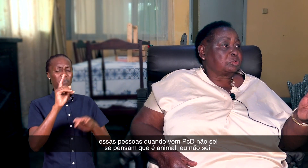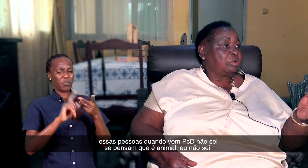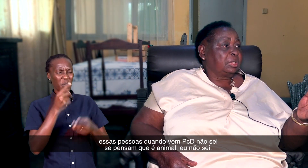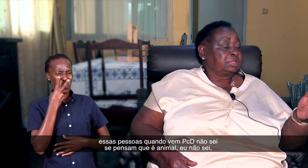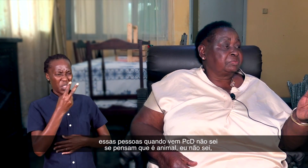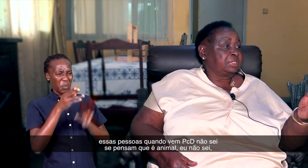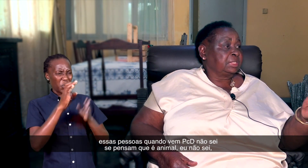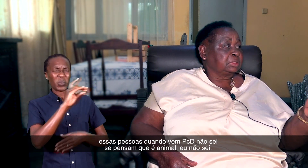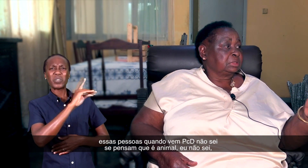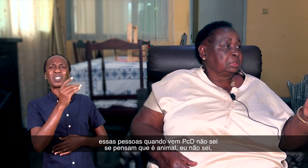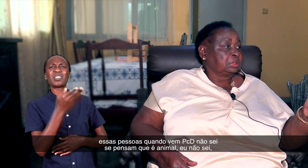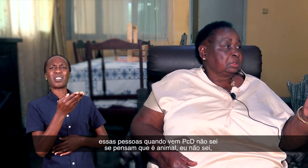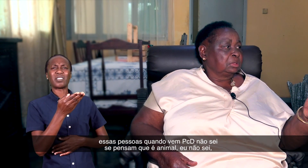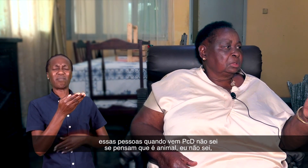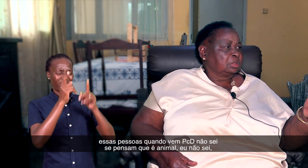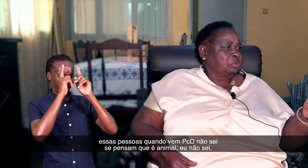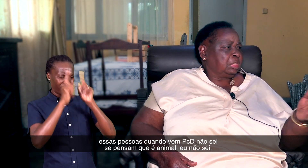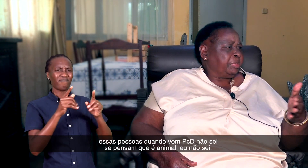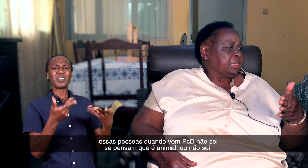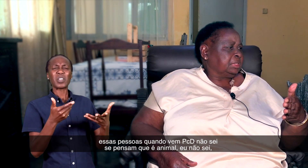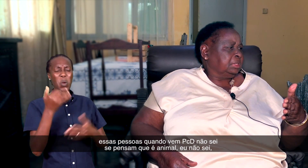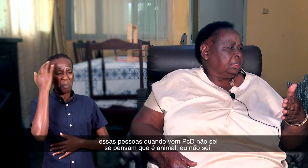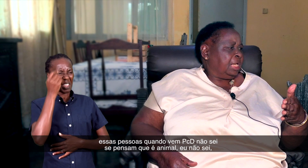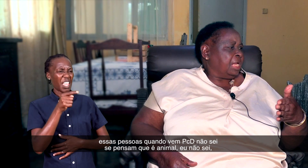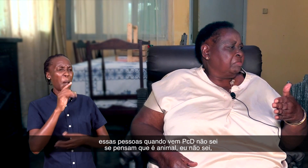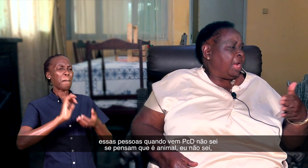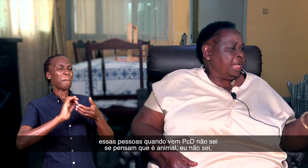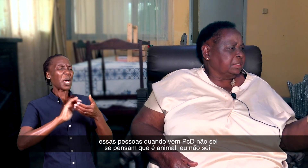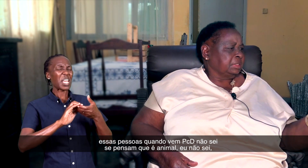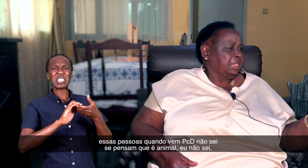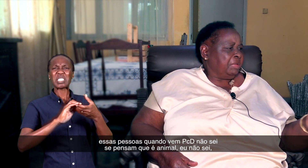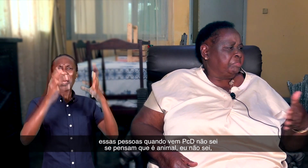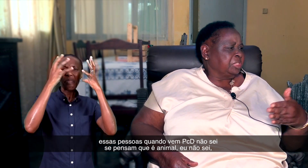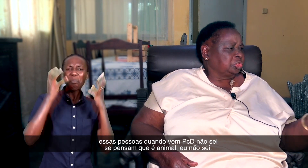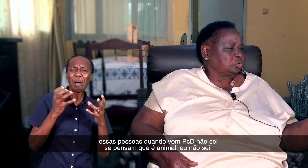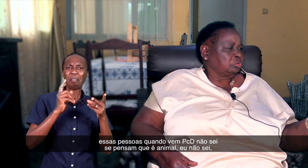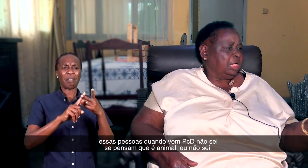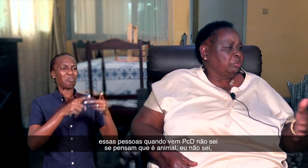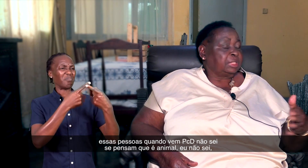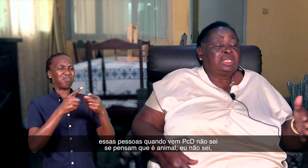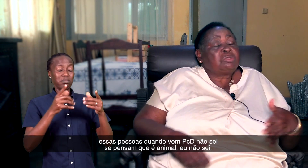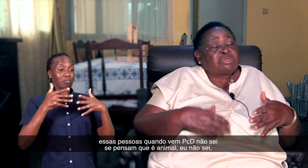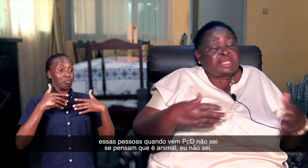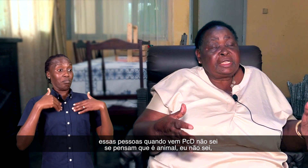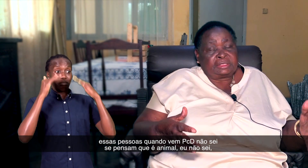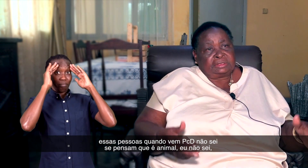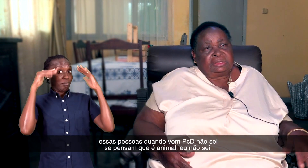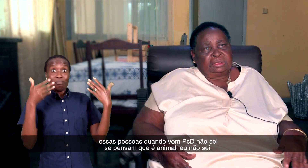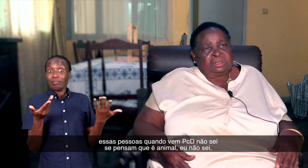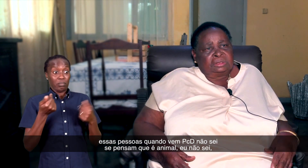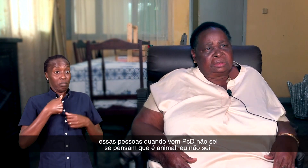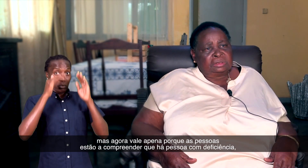uma pessoa deficiente, não sei, pensa que é animal, é bicho, é o quê? Eu não